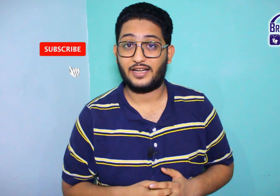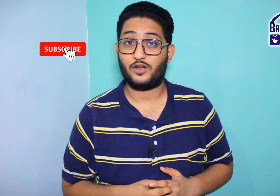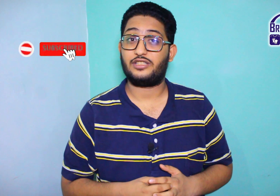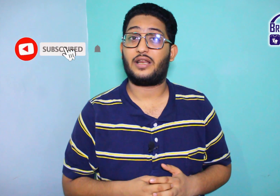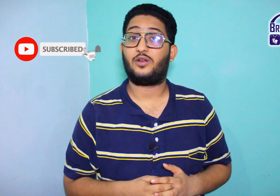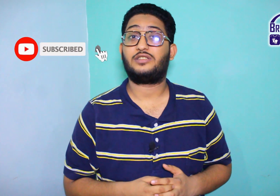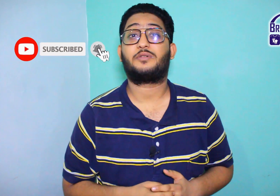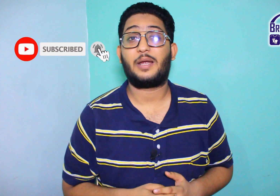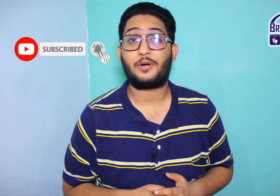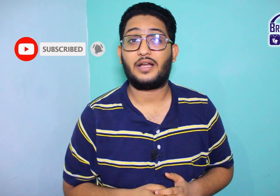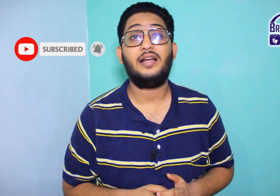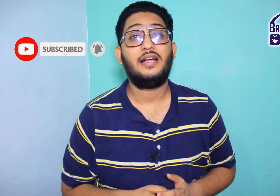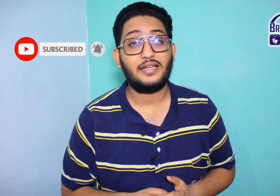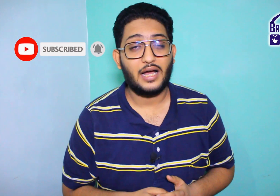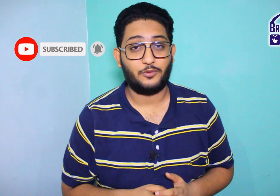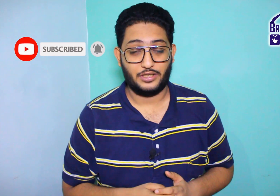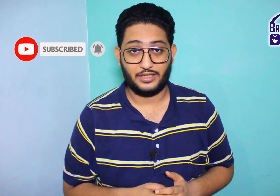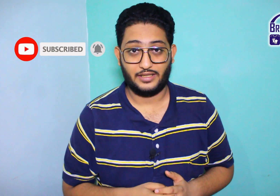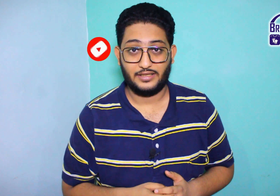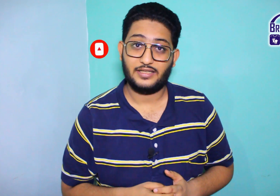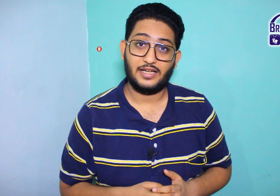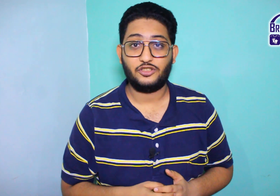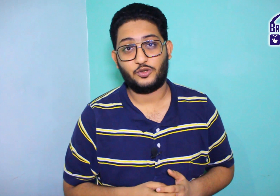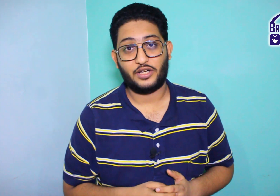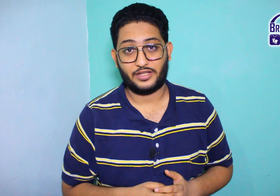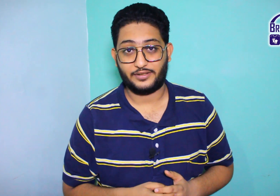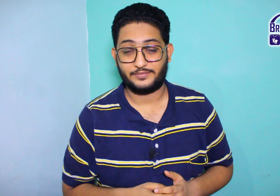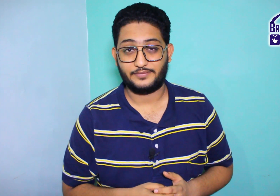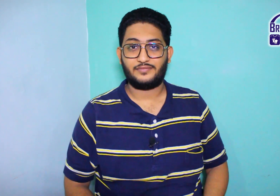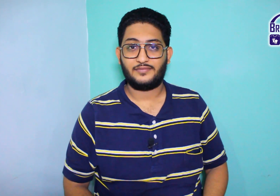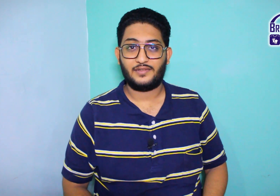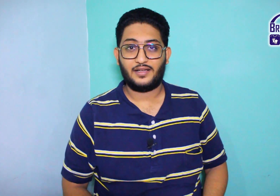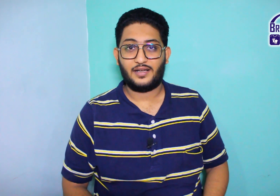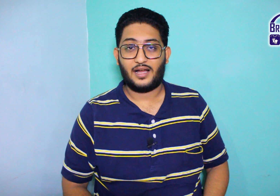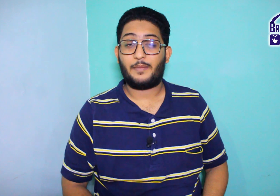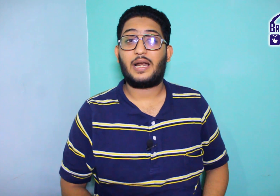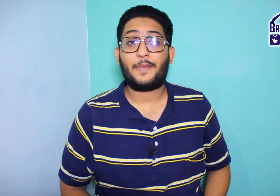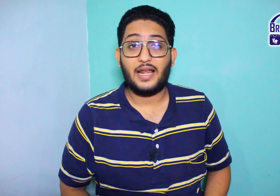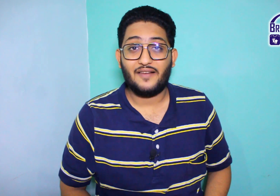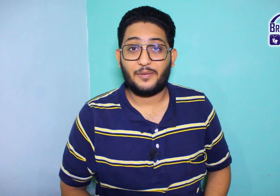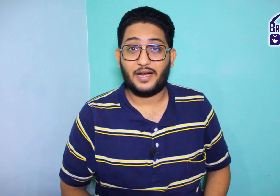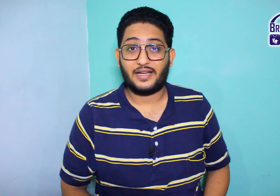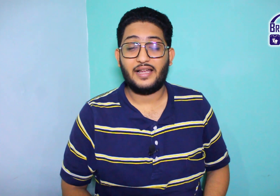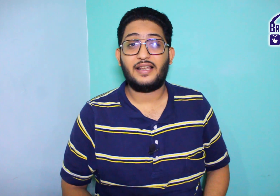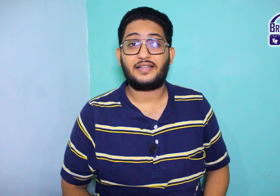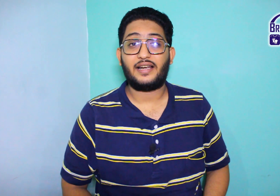करें और इस चैनल को सब्सक्राइब करना ना भूलिएगा। चलिए शुरू करते हैं। हमारा पहला अल्फ़ाबेट है लेटर